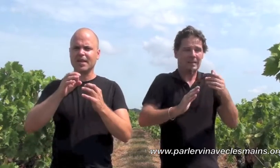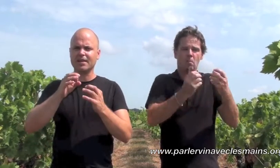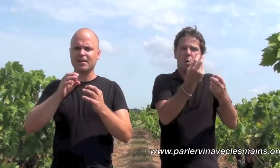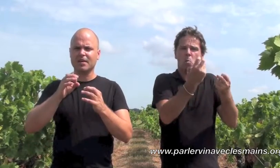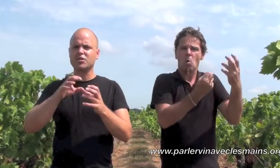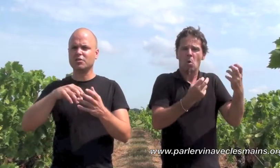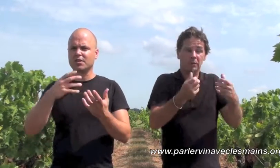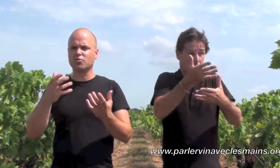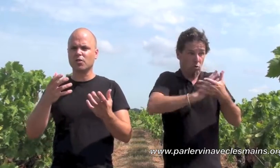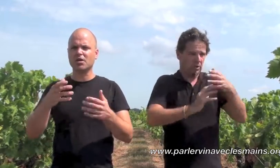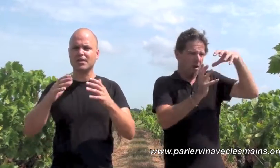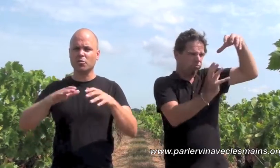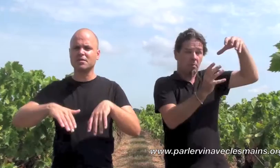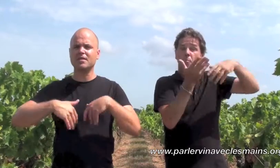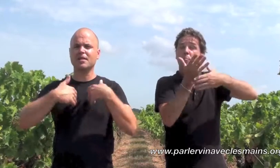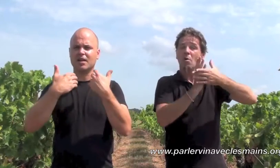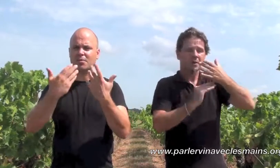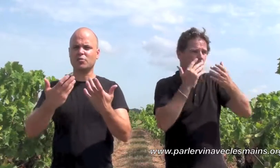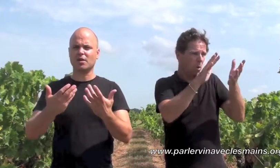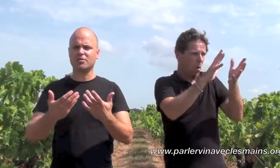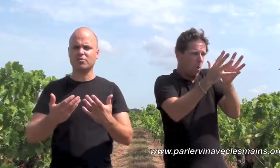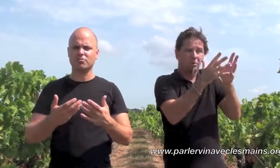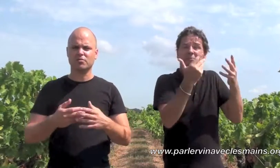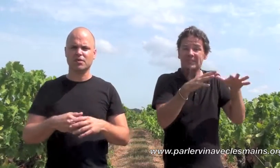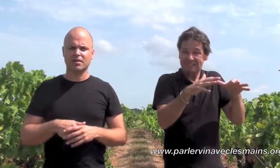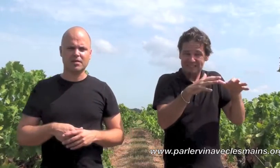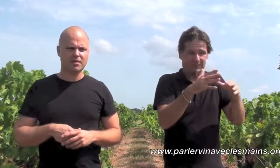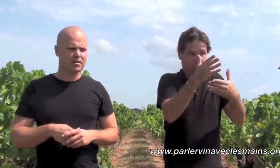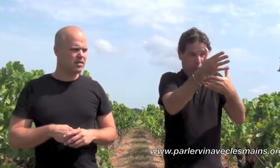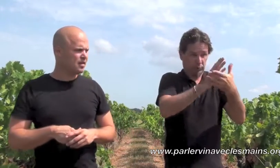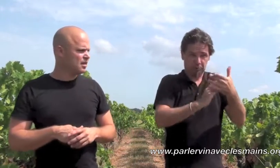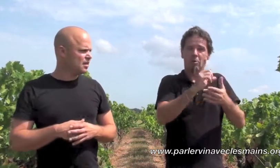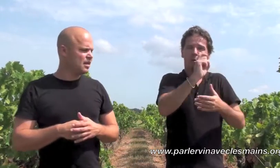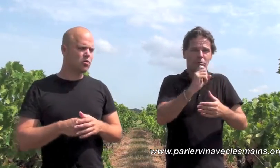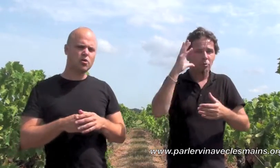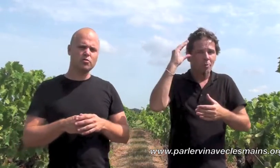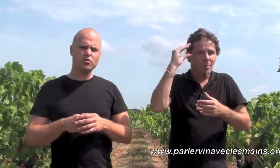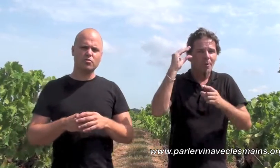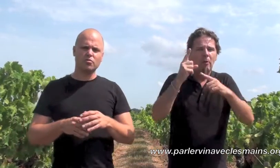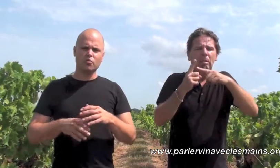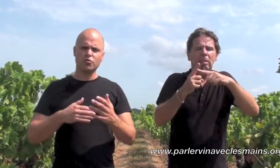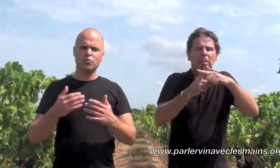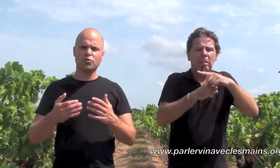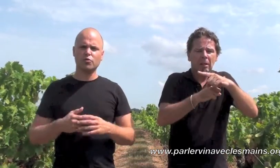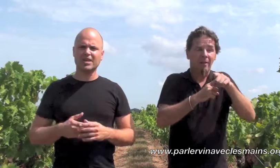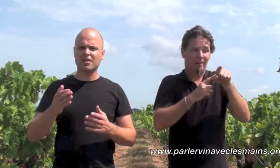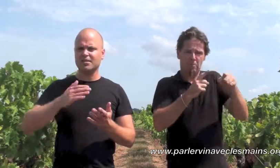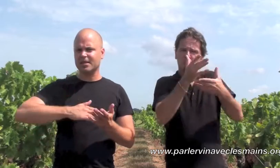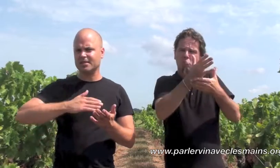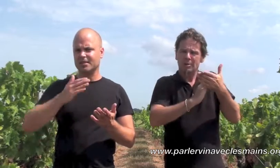grains est changé de couleur et commencé la maturation. Et on compte grosso modo 45 à